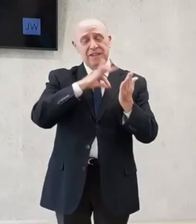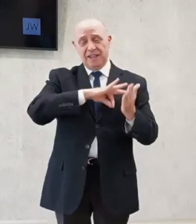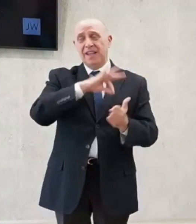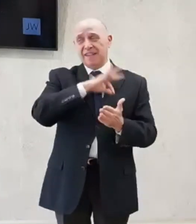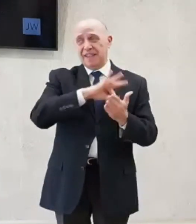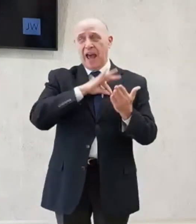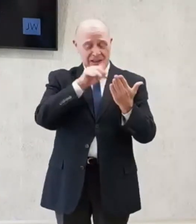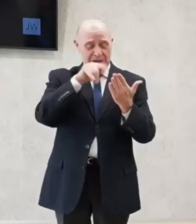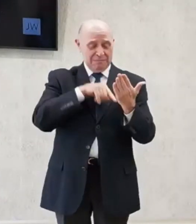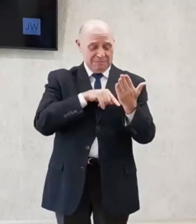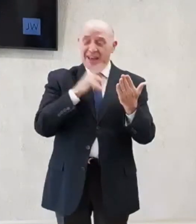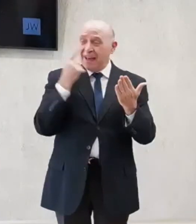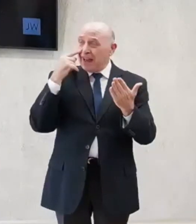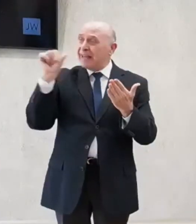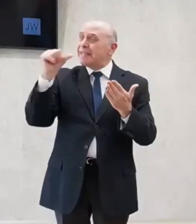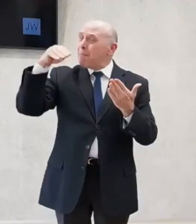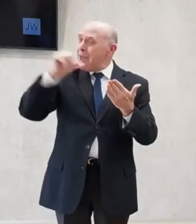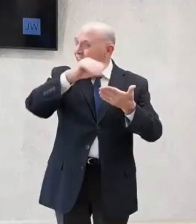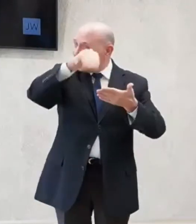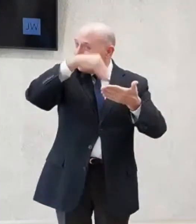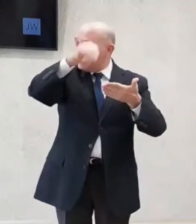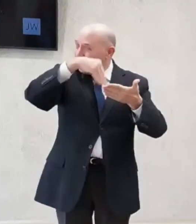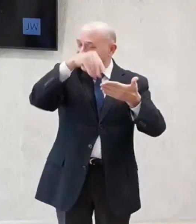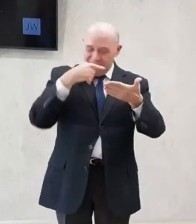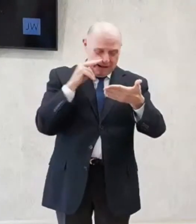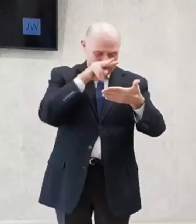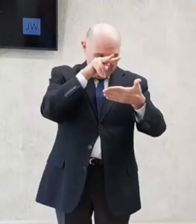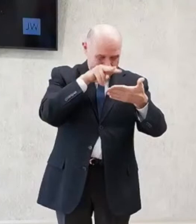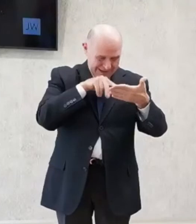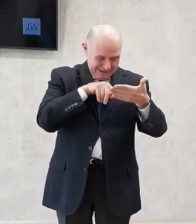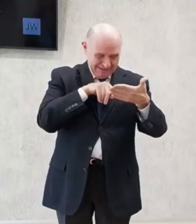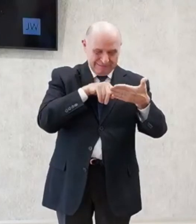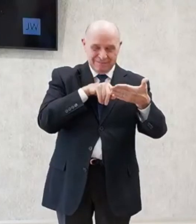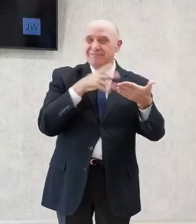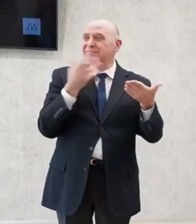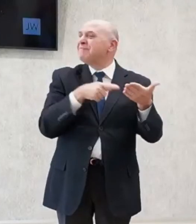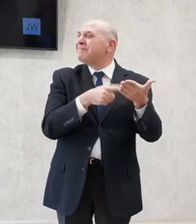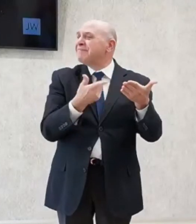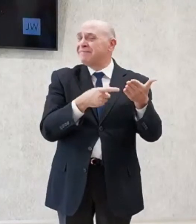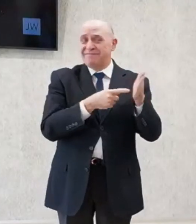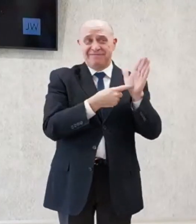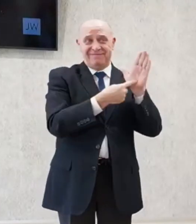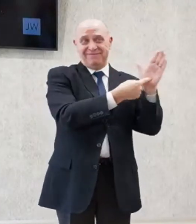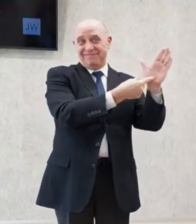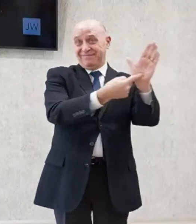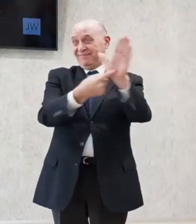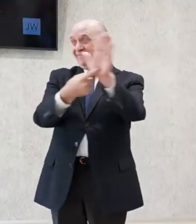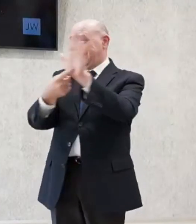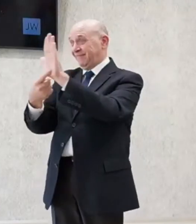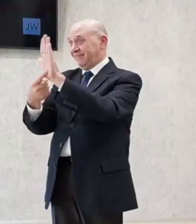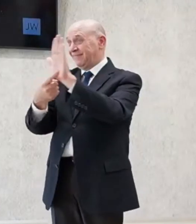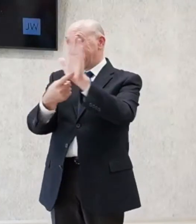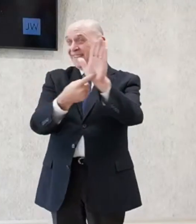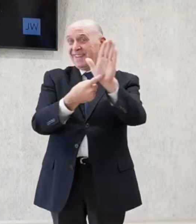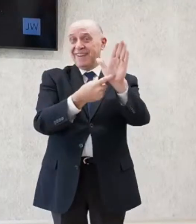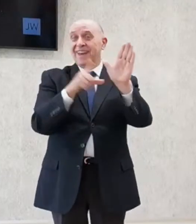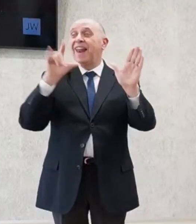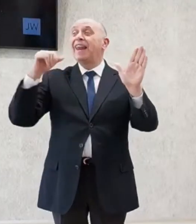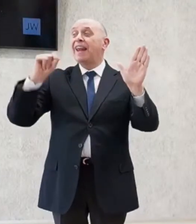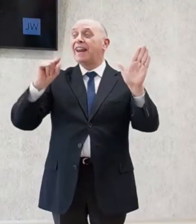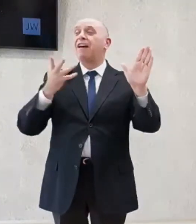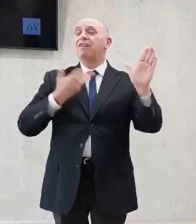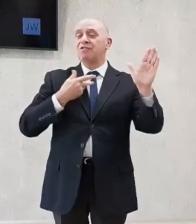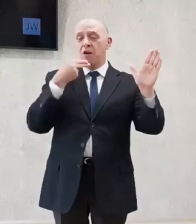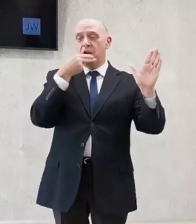appena letto fratelli sorelle amici parenti dimostrano che Lina si era fatta un buon nome verso tutti